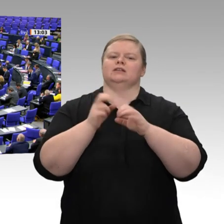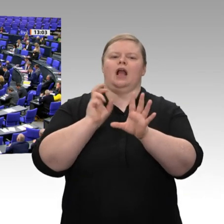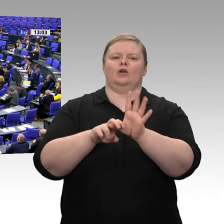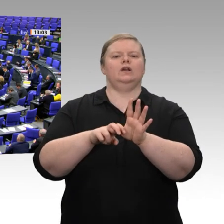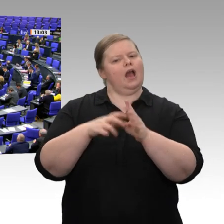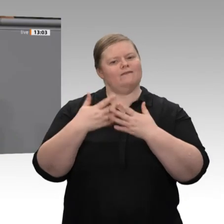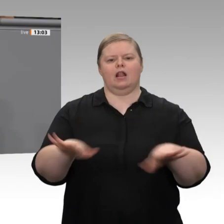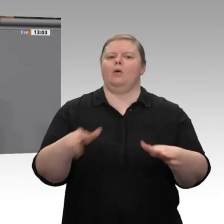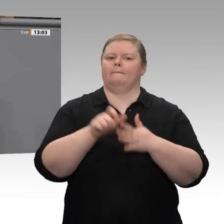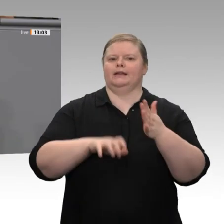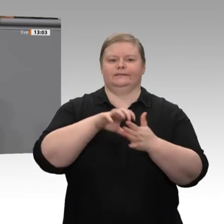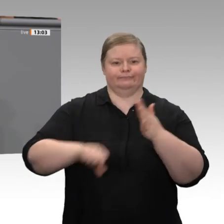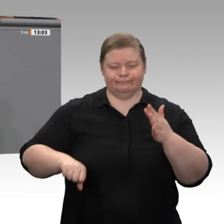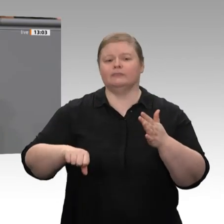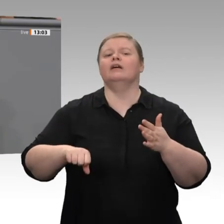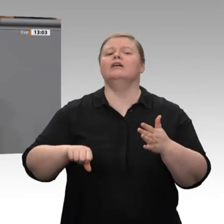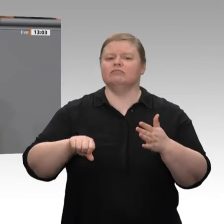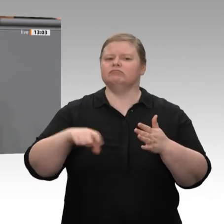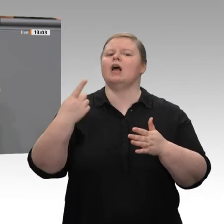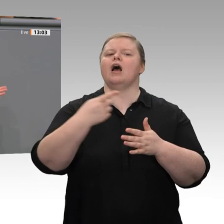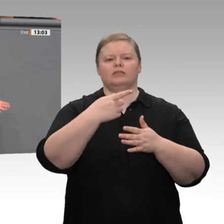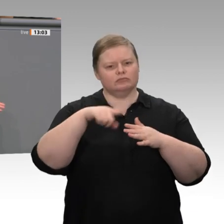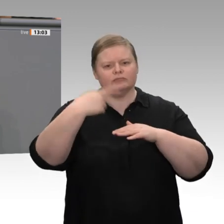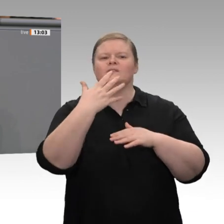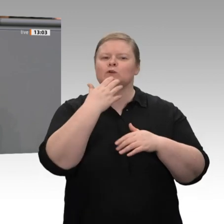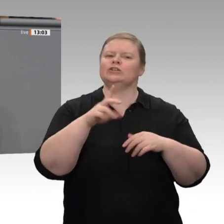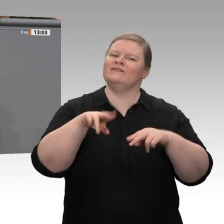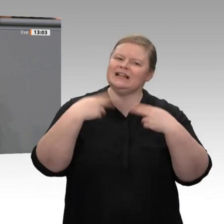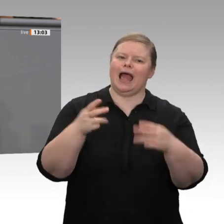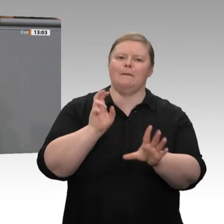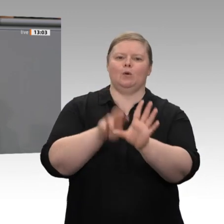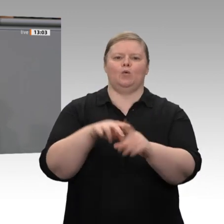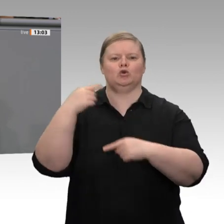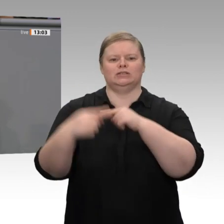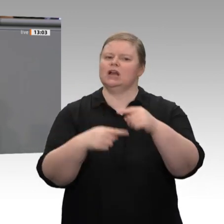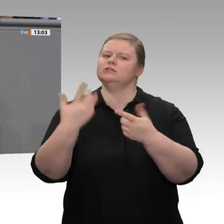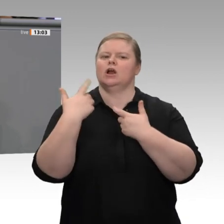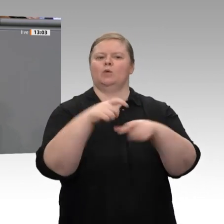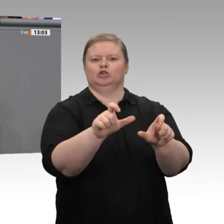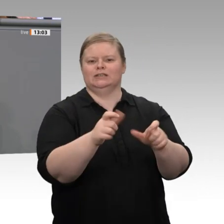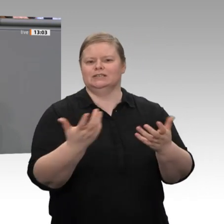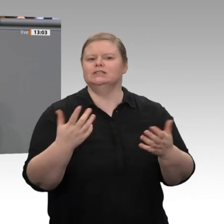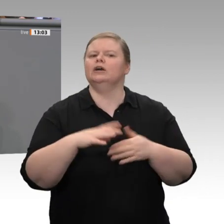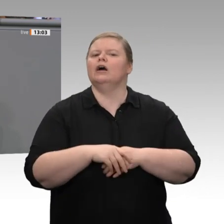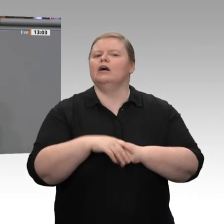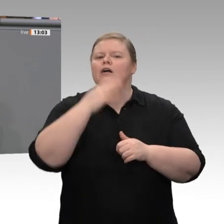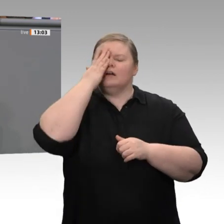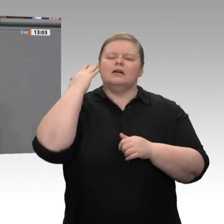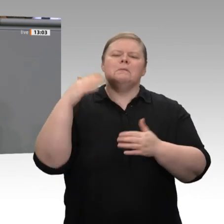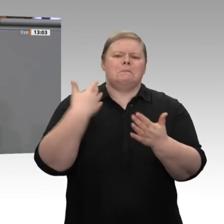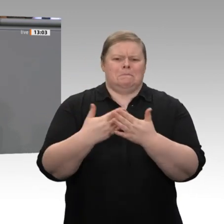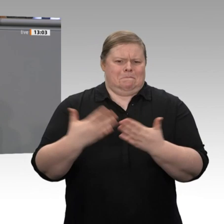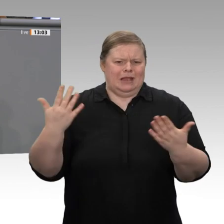Wiedereinbürgerungsgarantien des Grundgesetzes ausgeschlossen sind. Das gilt zum Beispiel, wenn die Frauen, die vor den